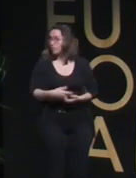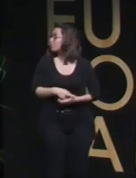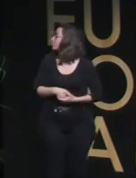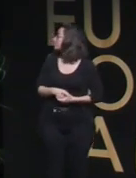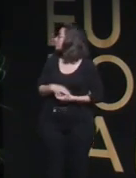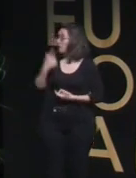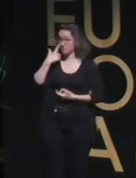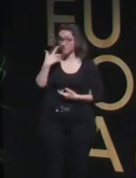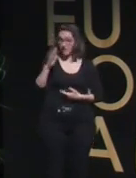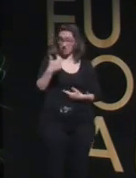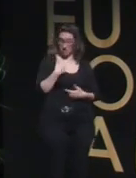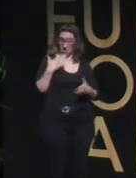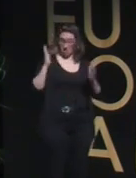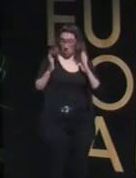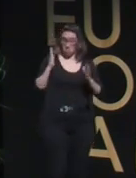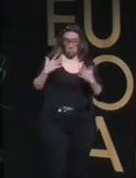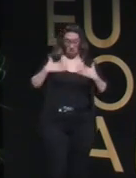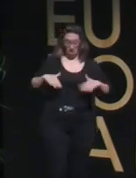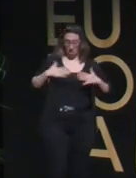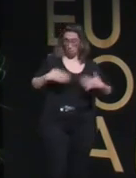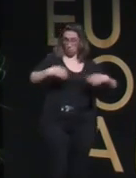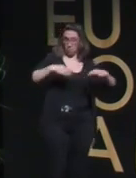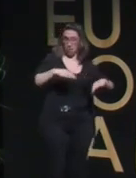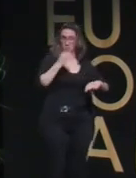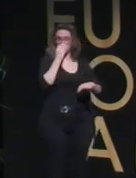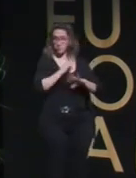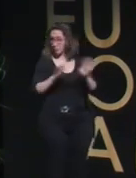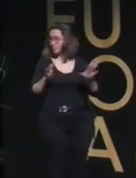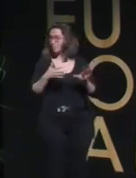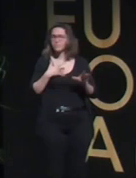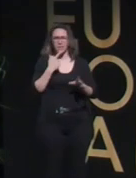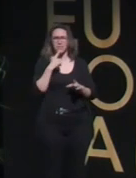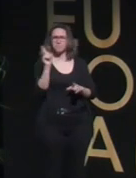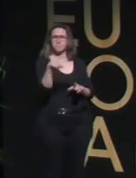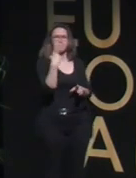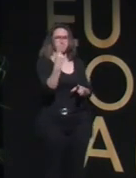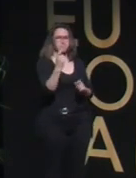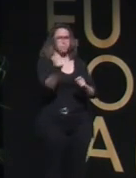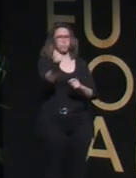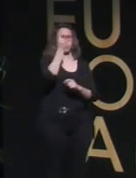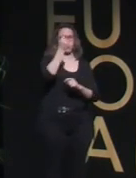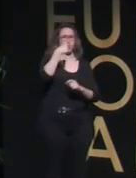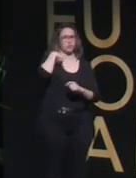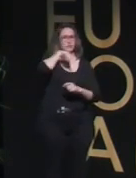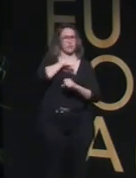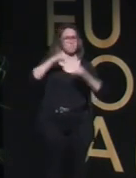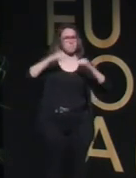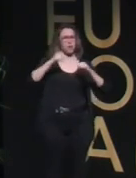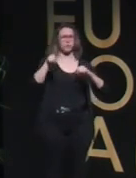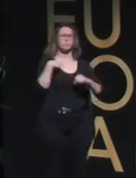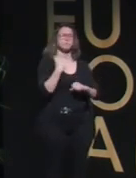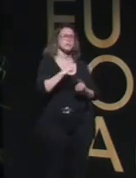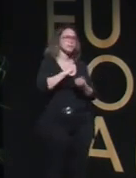como payasos afeminados ni se veían las cosas que se ven hoy, nos jode a todos. Que nos digan que nos hemos hecho ya mayores, por lo menos